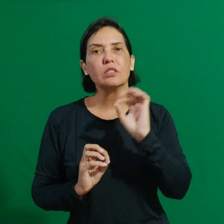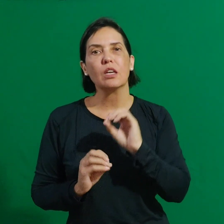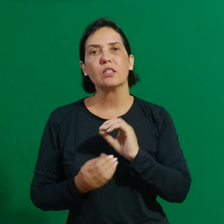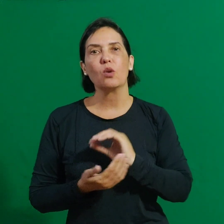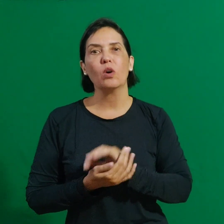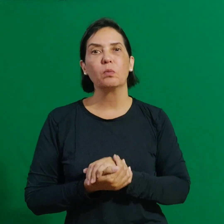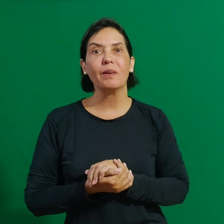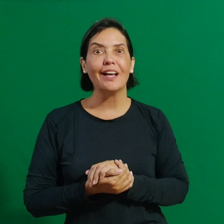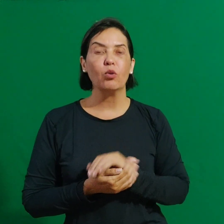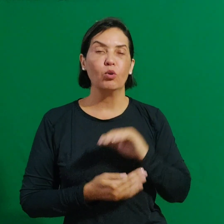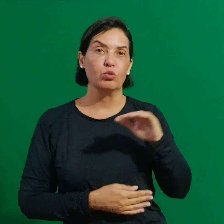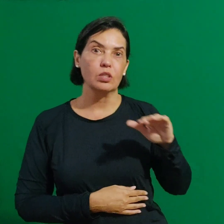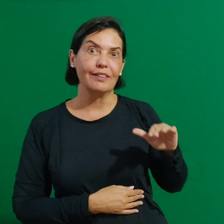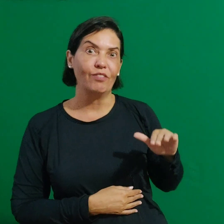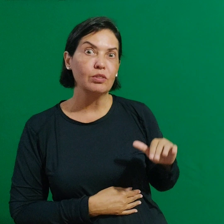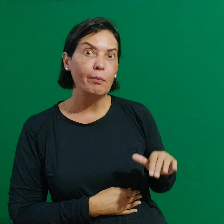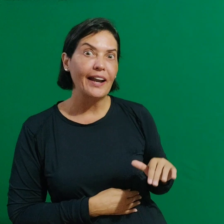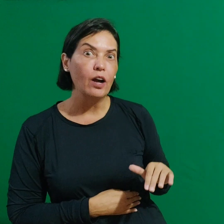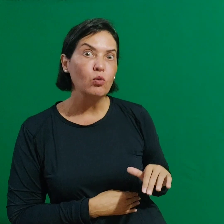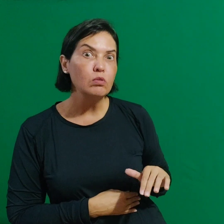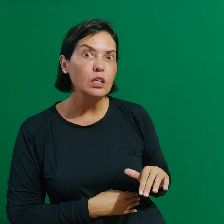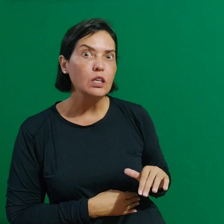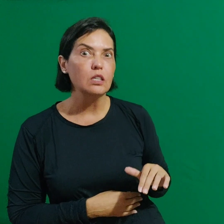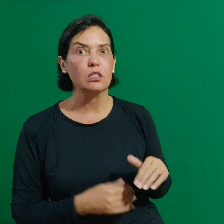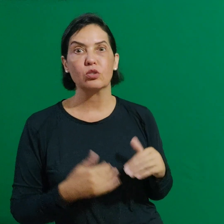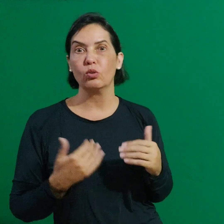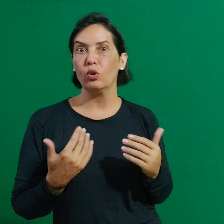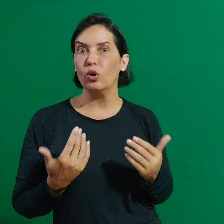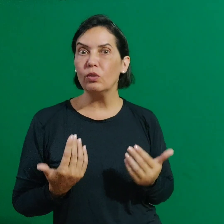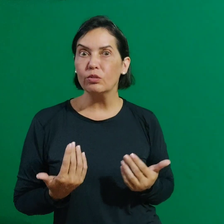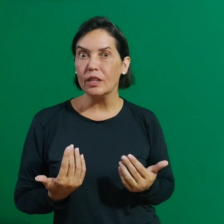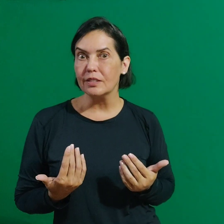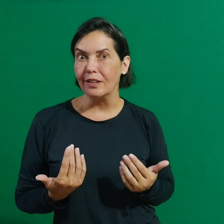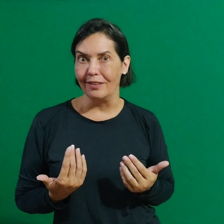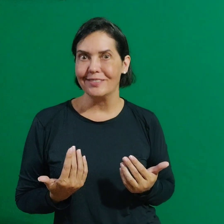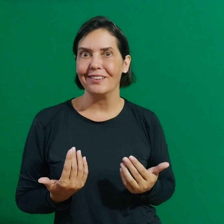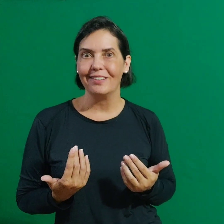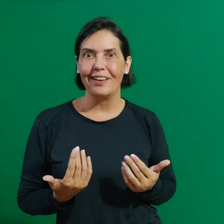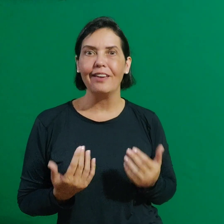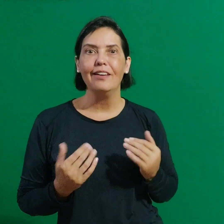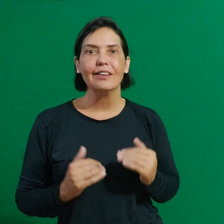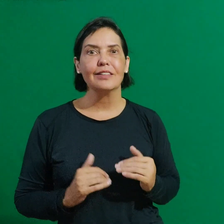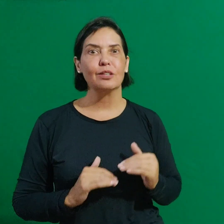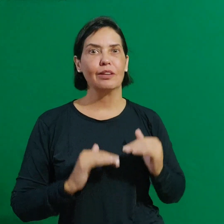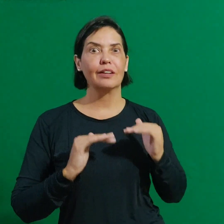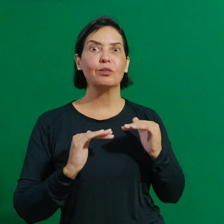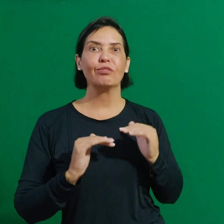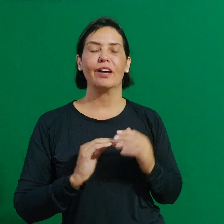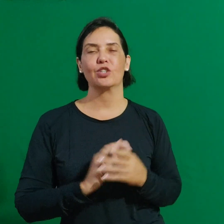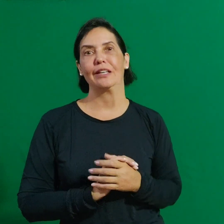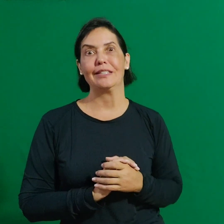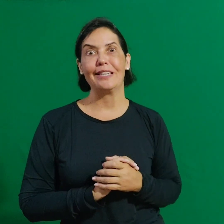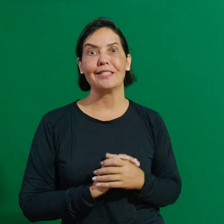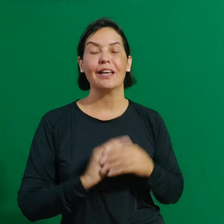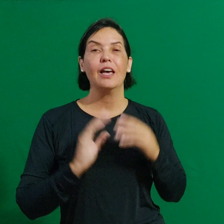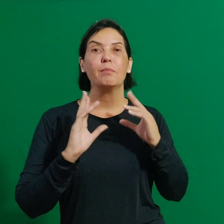vocês, enquanto pedagogos, que vão trabalhar com crianças ou adolescentes, né, que estão entrando em faixa de adolescência,